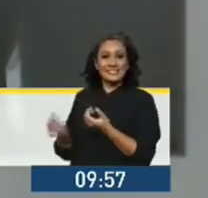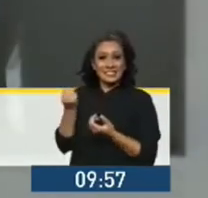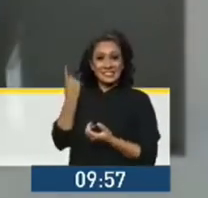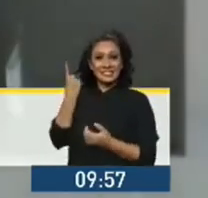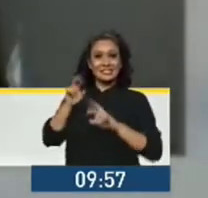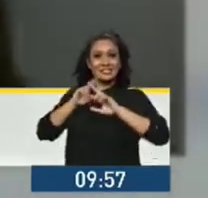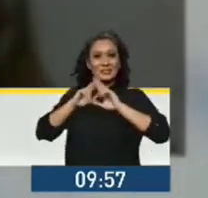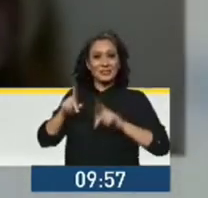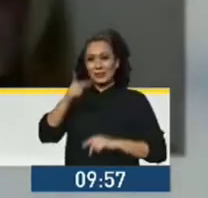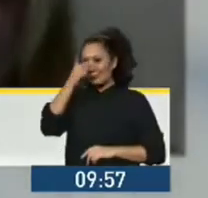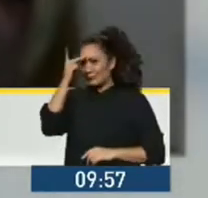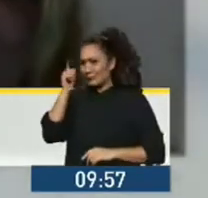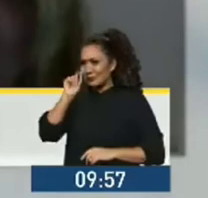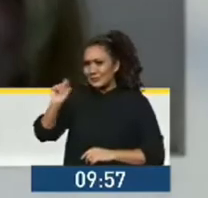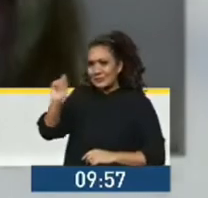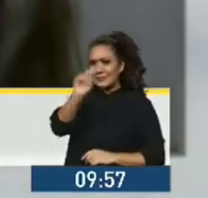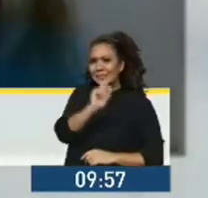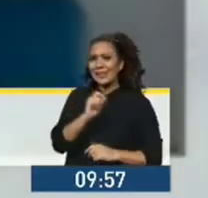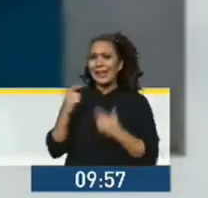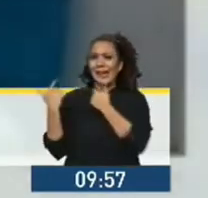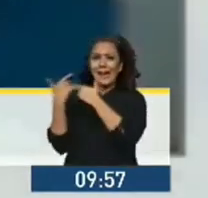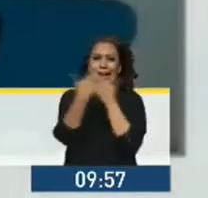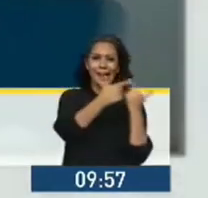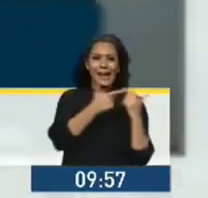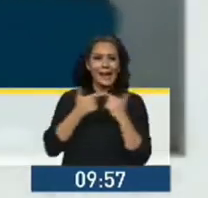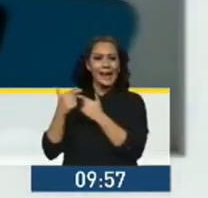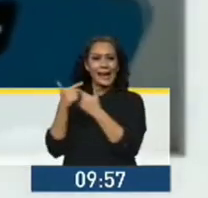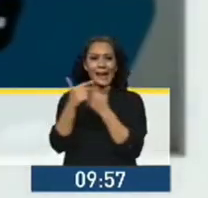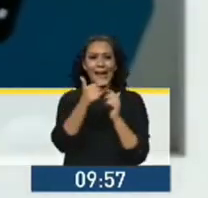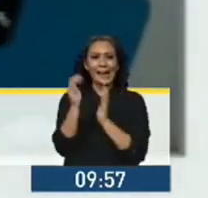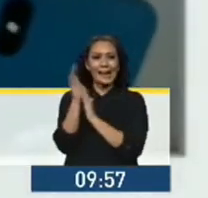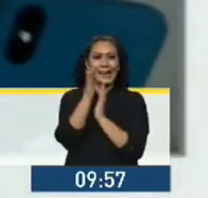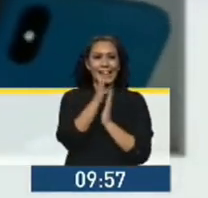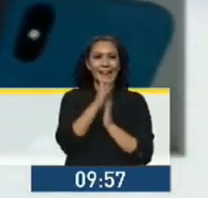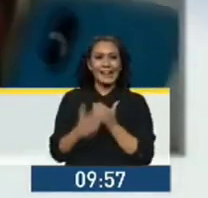da reunião só restou aplaudir.